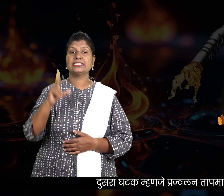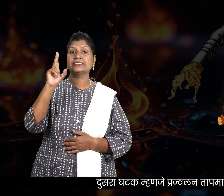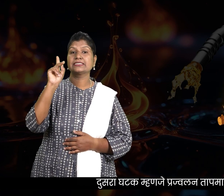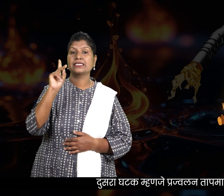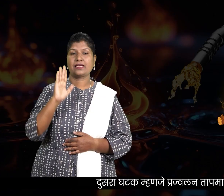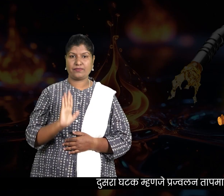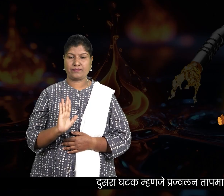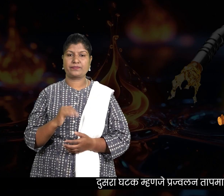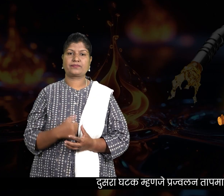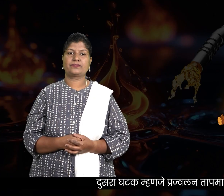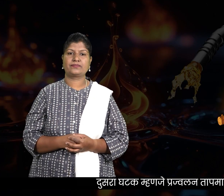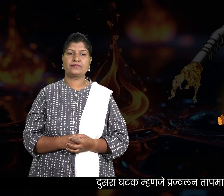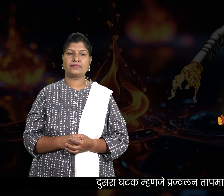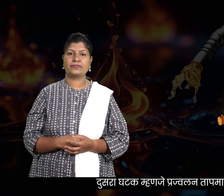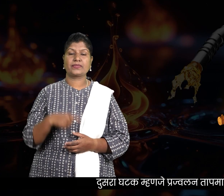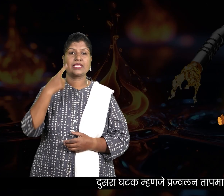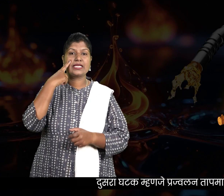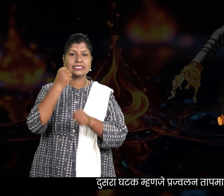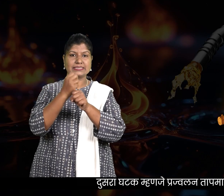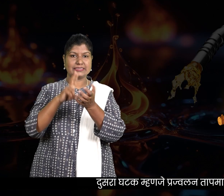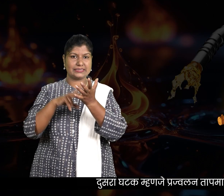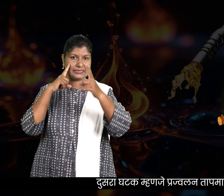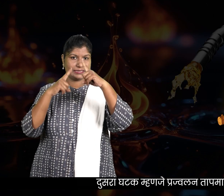दुसरा घटक म्हणजे प्रज्वलन तापमान.